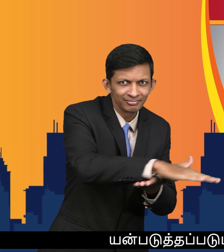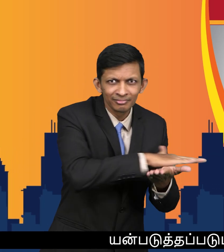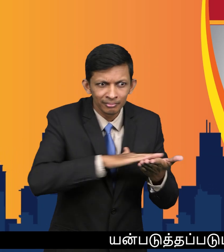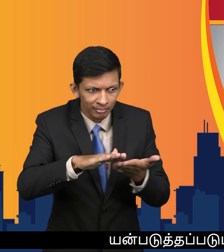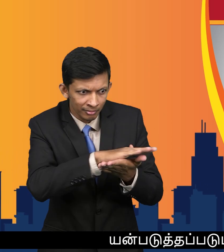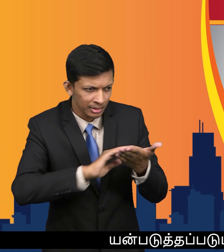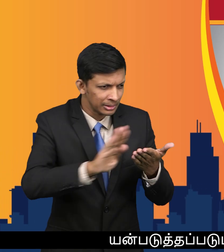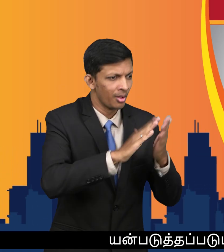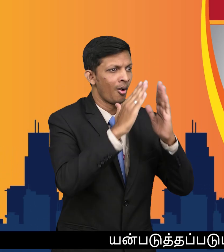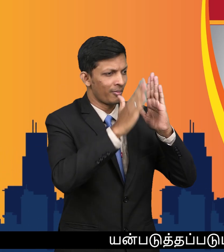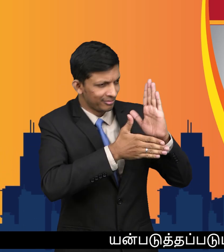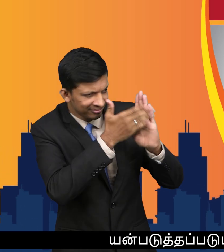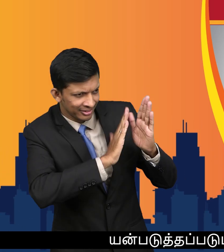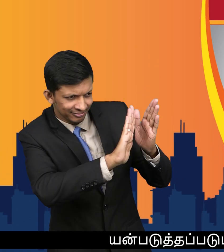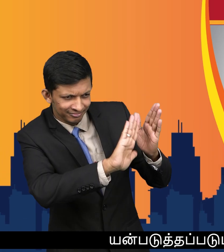பசுக்களின் திடக்கழிவு.